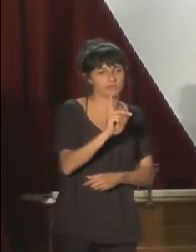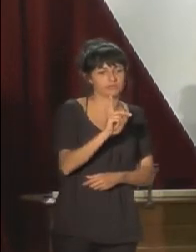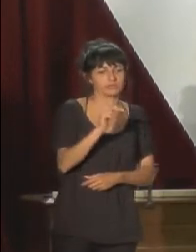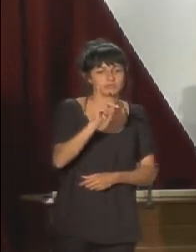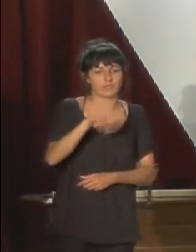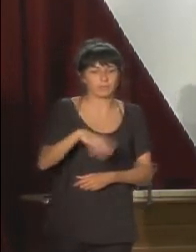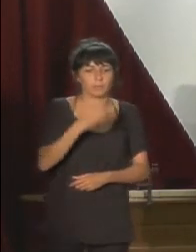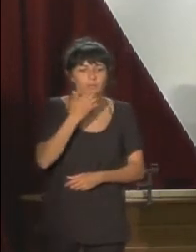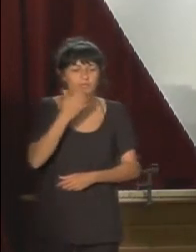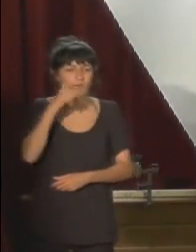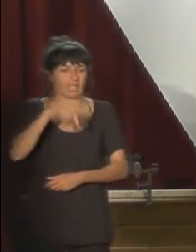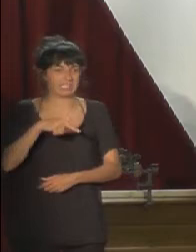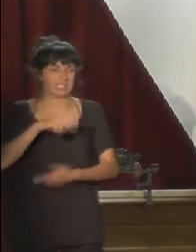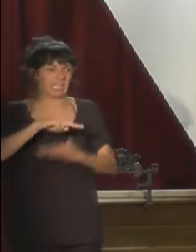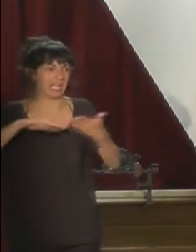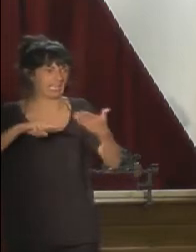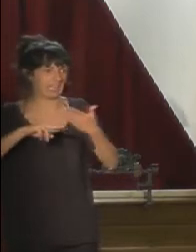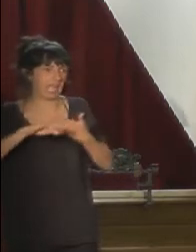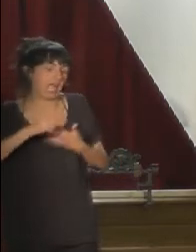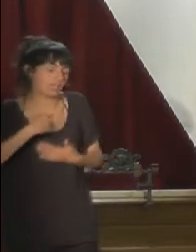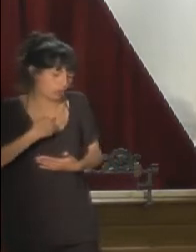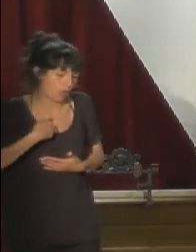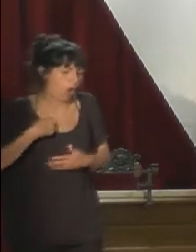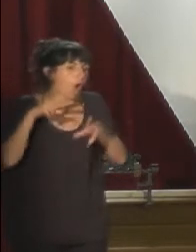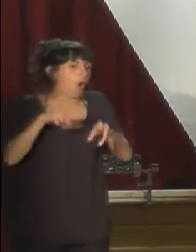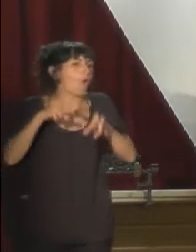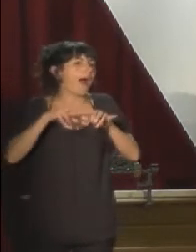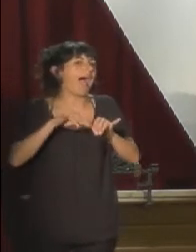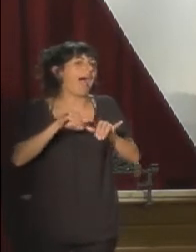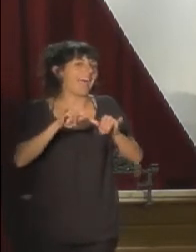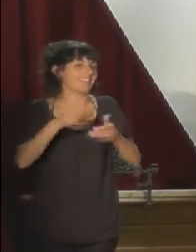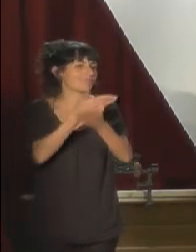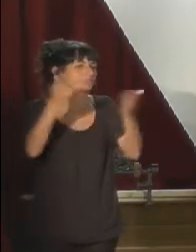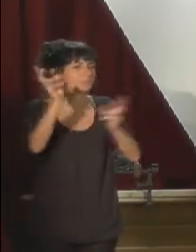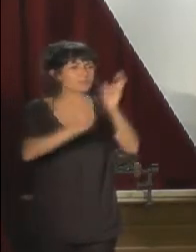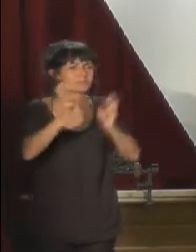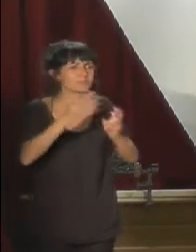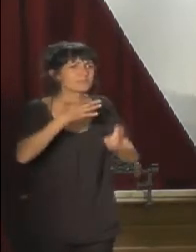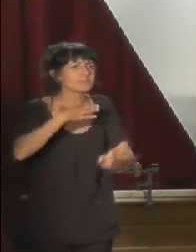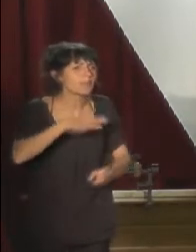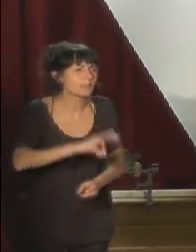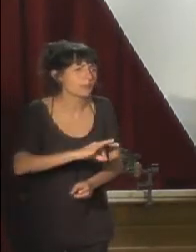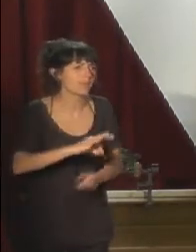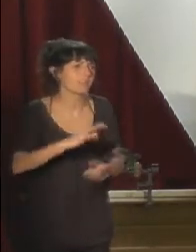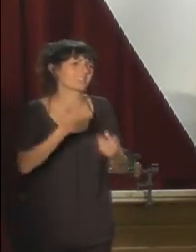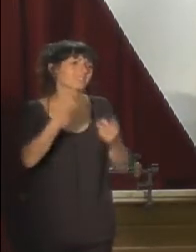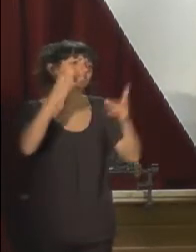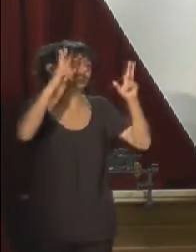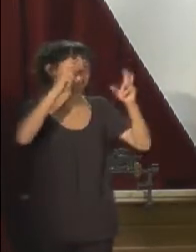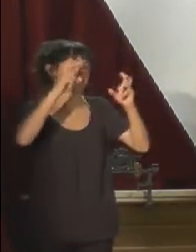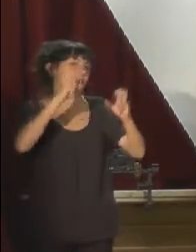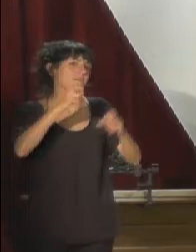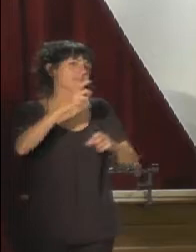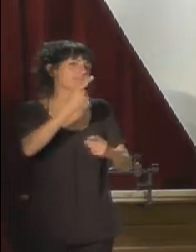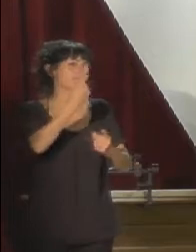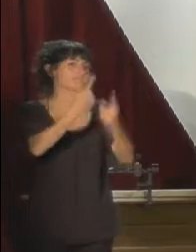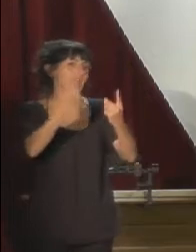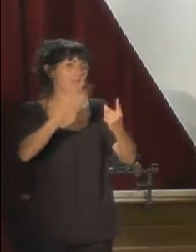forte, construído. Eu teño unha horta moi bonita. Estades convidados todos. A soberanía alimentaria tamén aí.